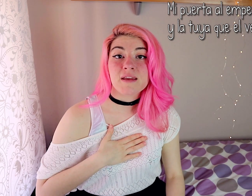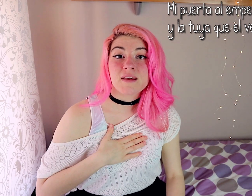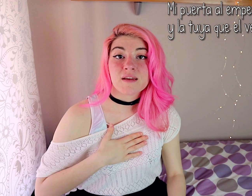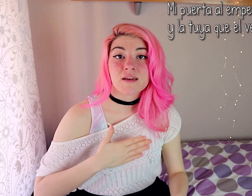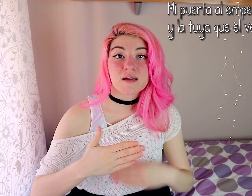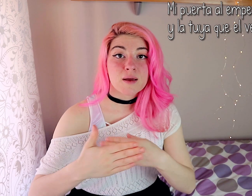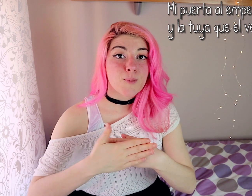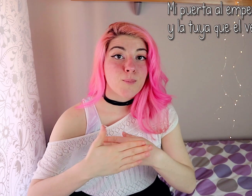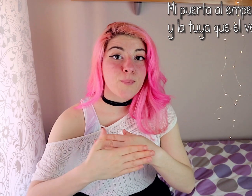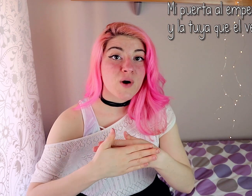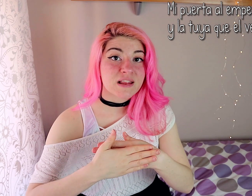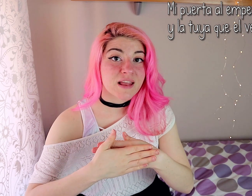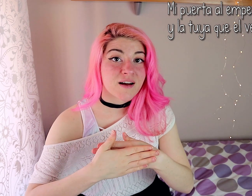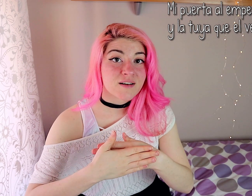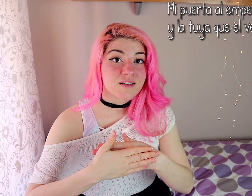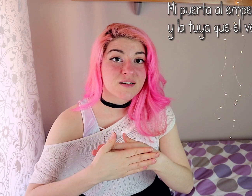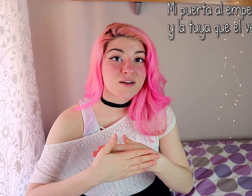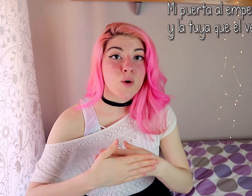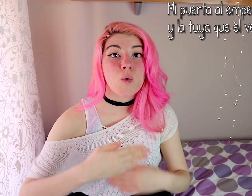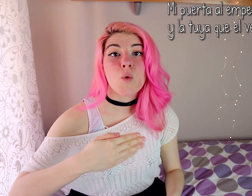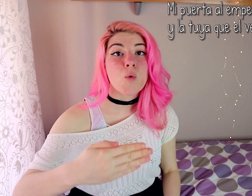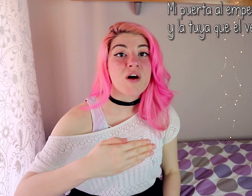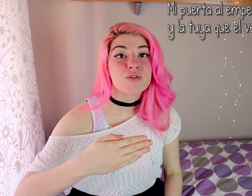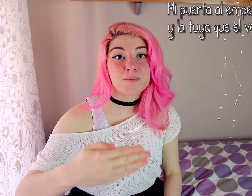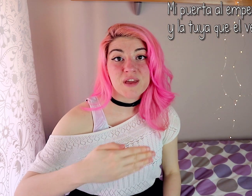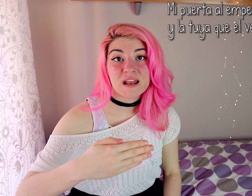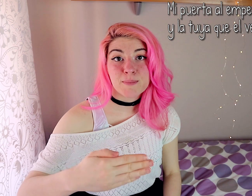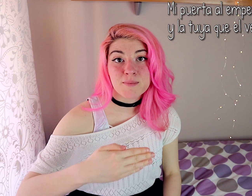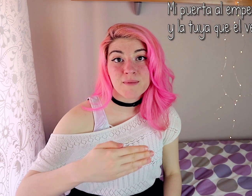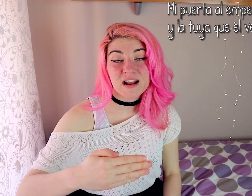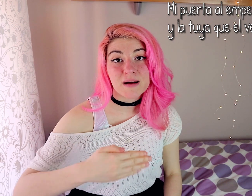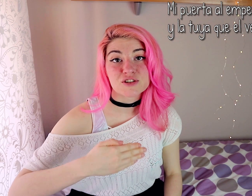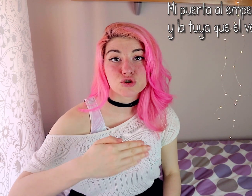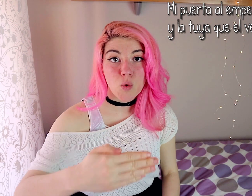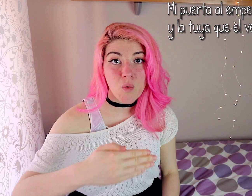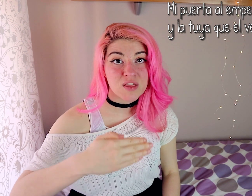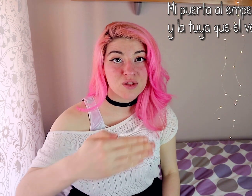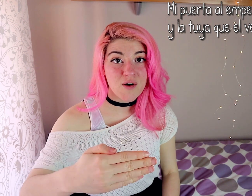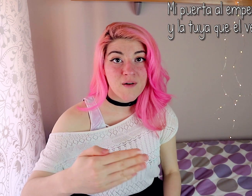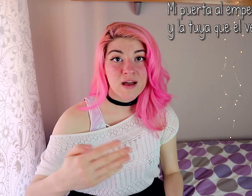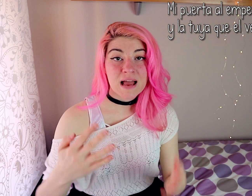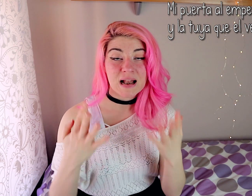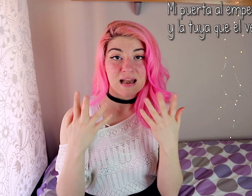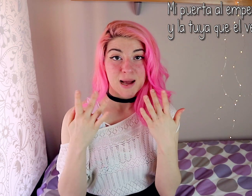Mi puerta cuando empiece la primavera, ¿vale? Esto es cuando la